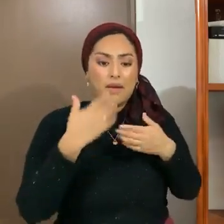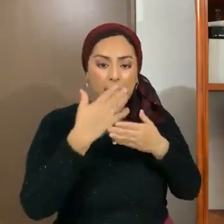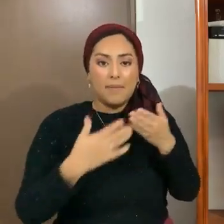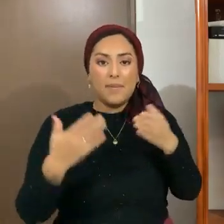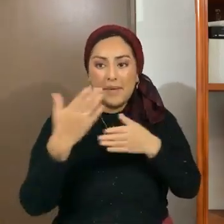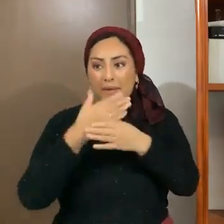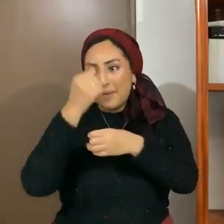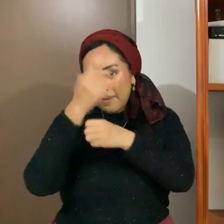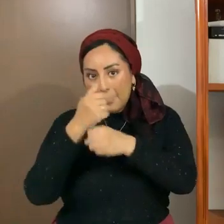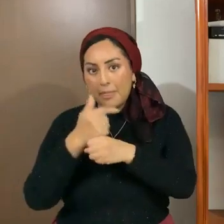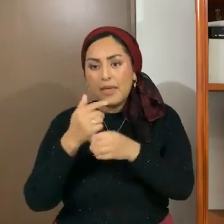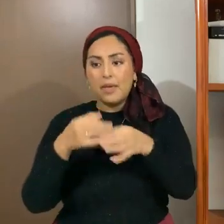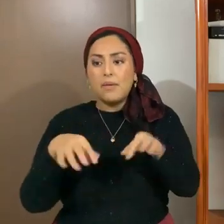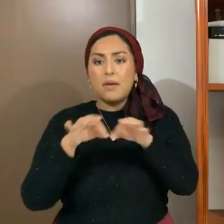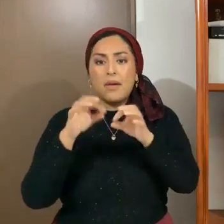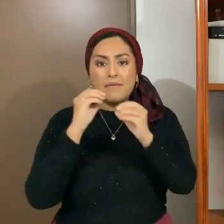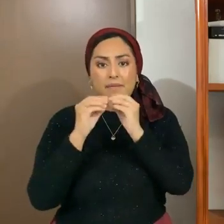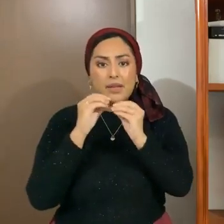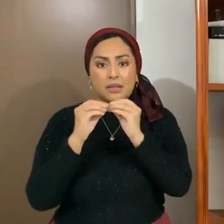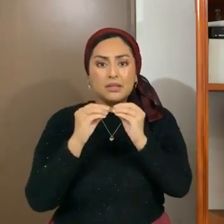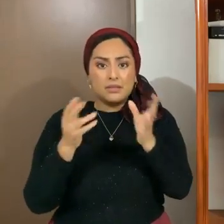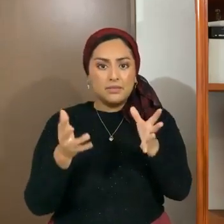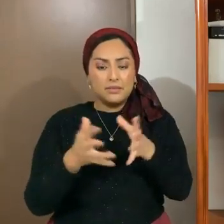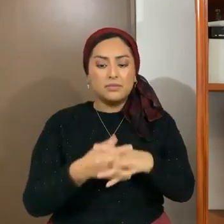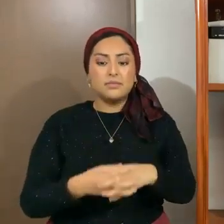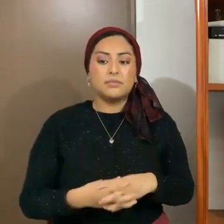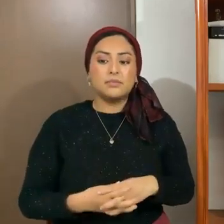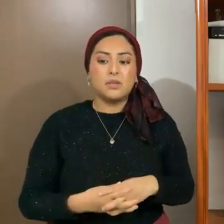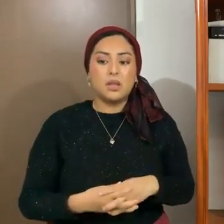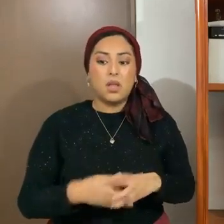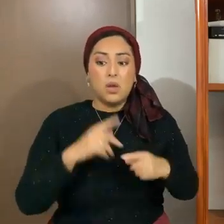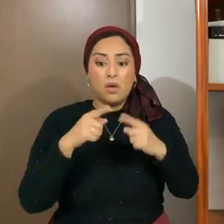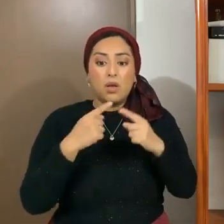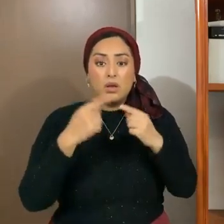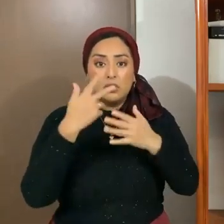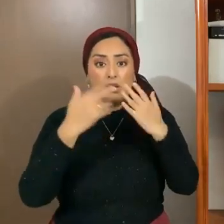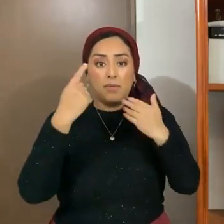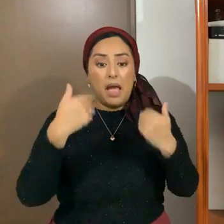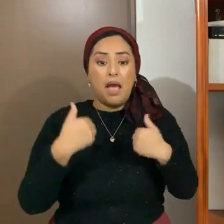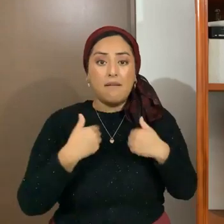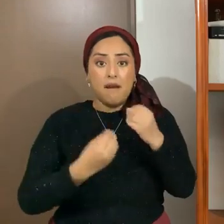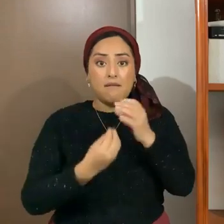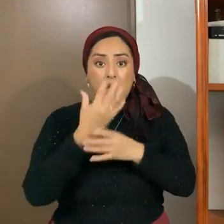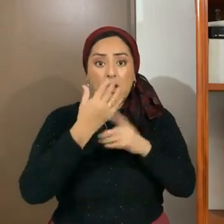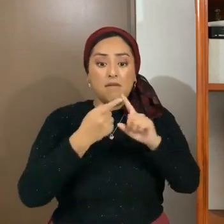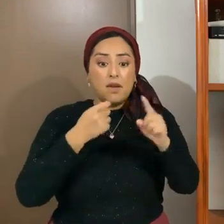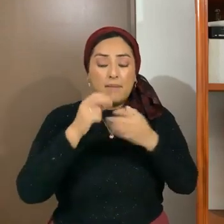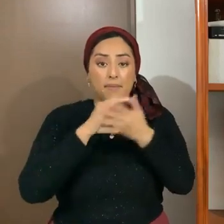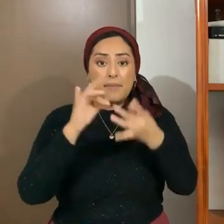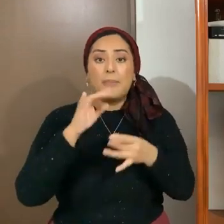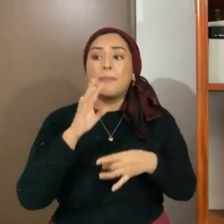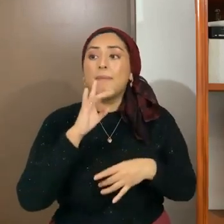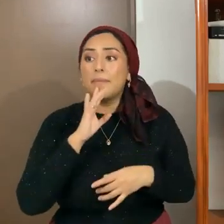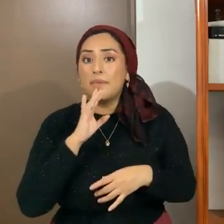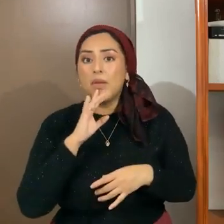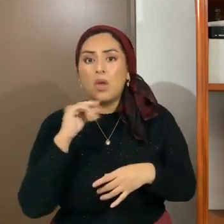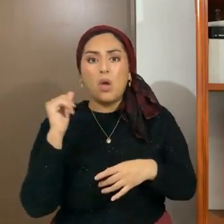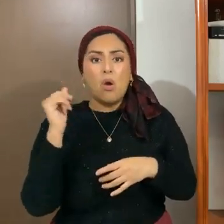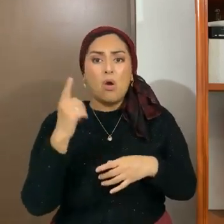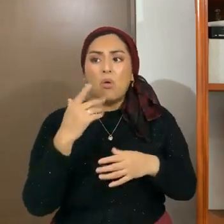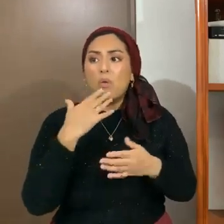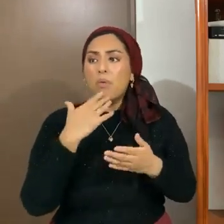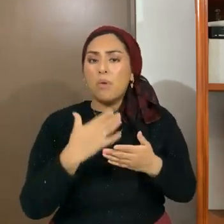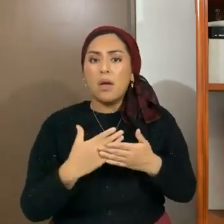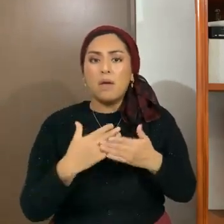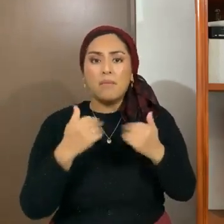entre los hermanos se tienen que arreglar, y eso cuando alguien tiene los frutos del Ruach HaKodesh, entonces lo habla y todo sale